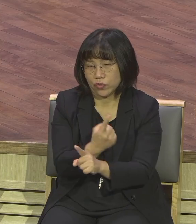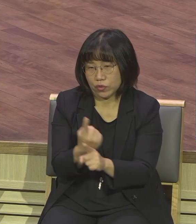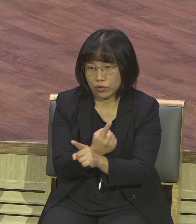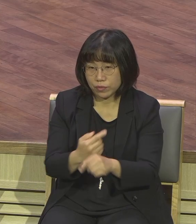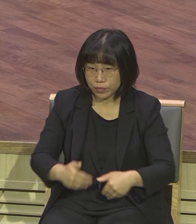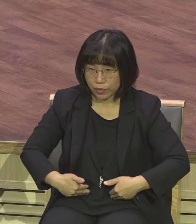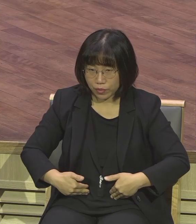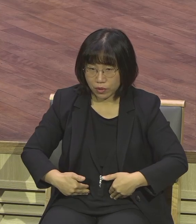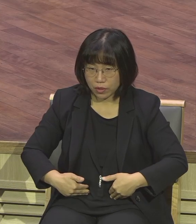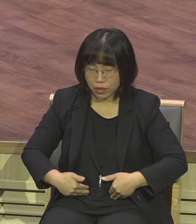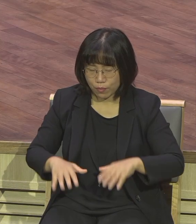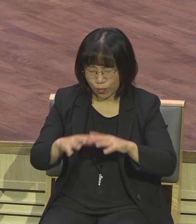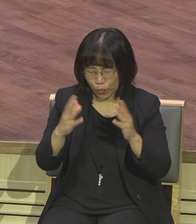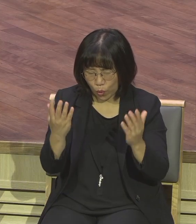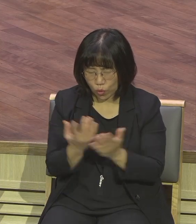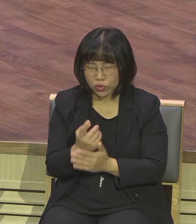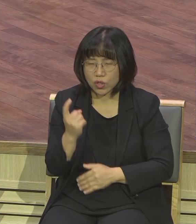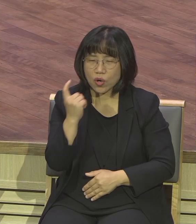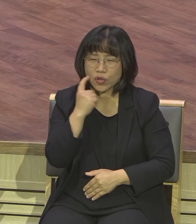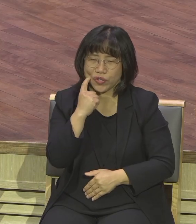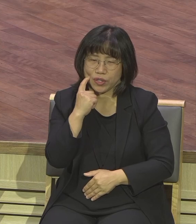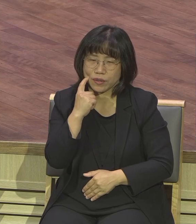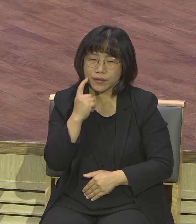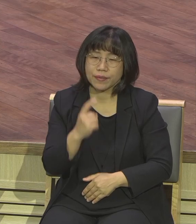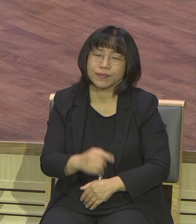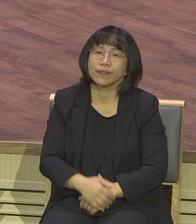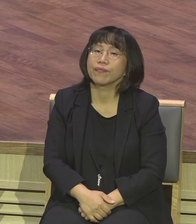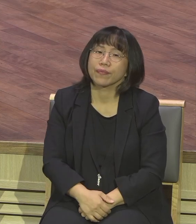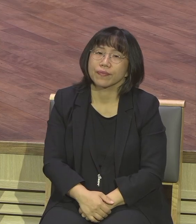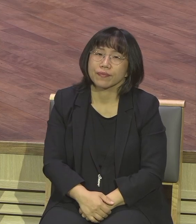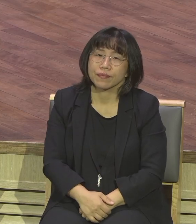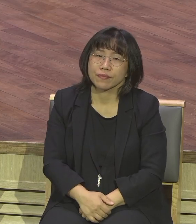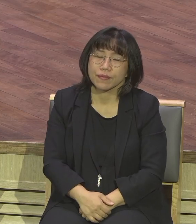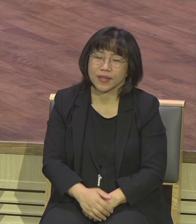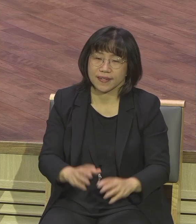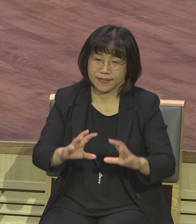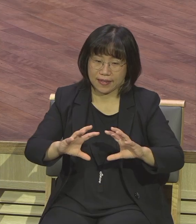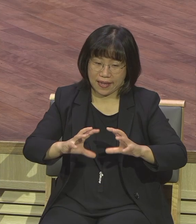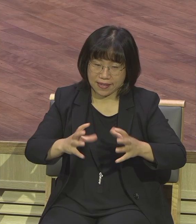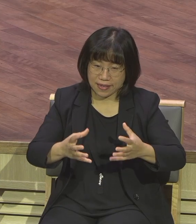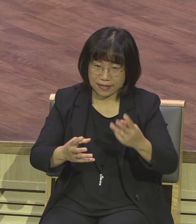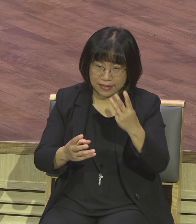전부 다 거짓. 그러니까 이 지금 세상에서 3단체.